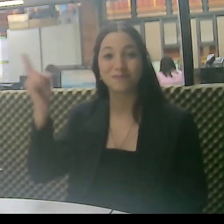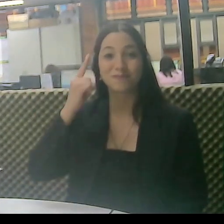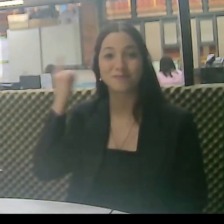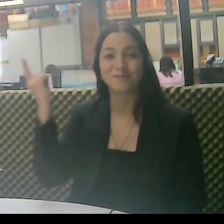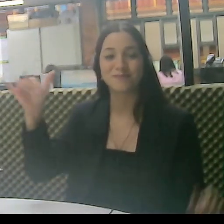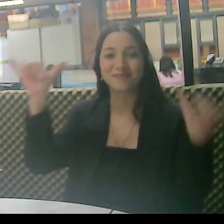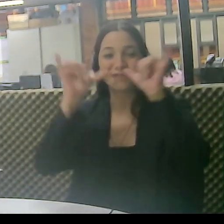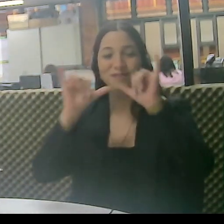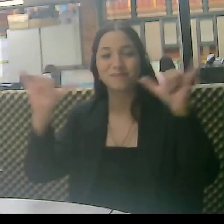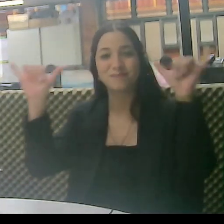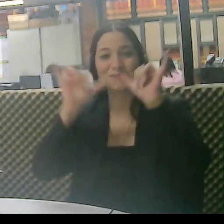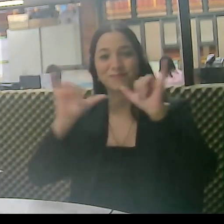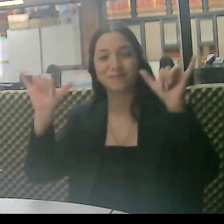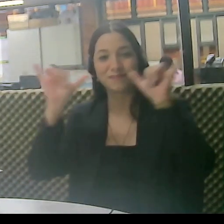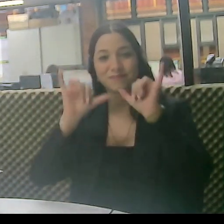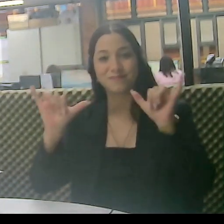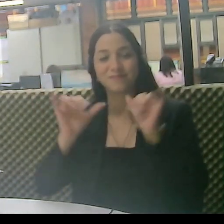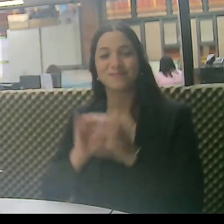Giro de